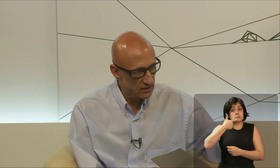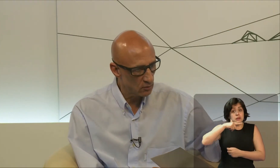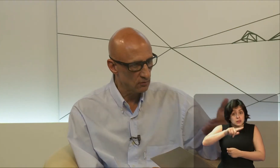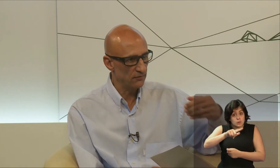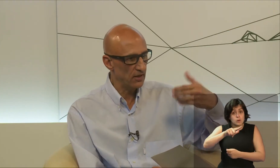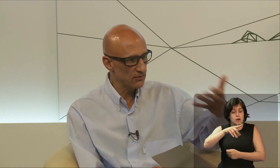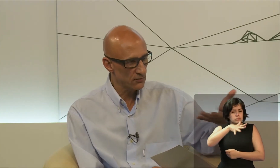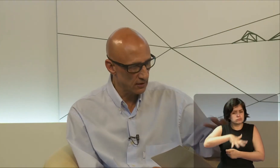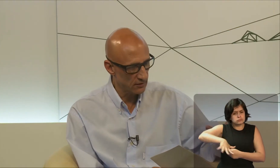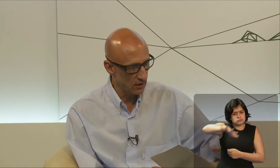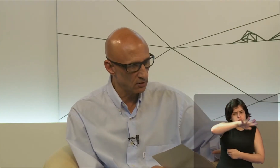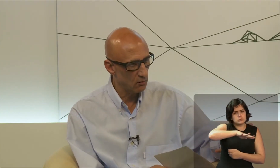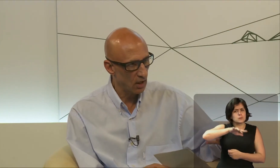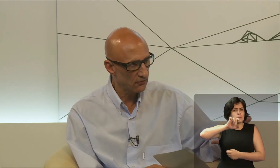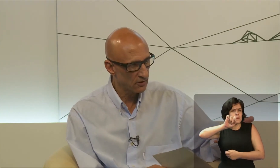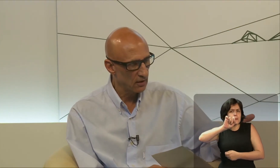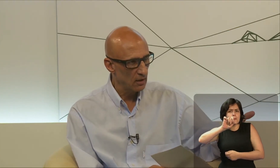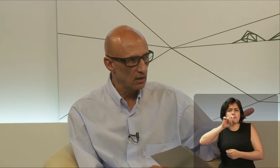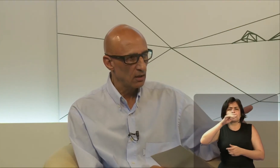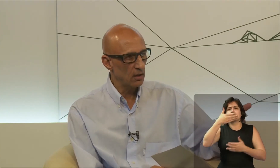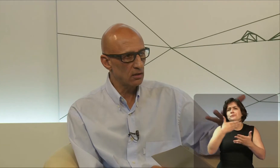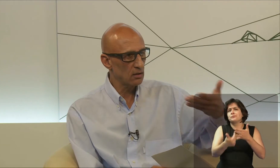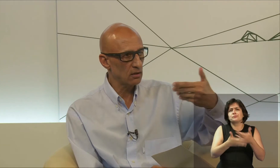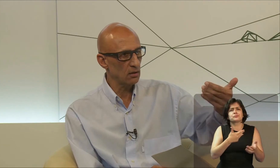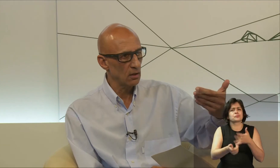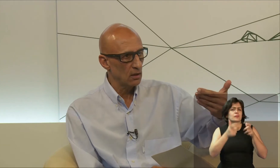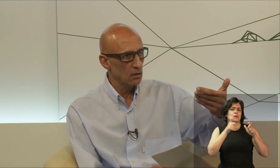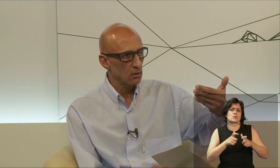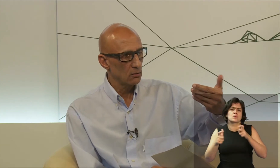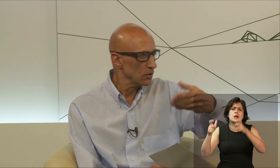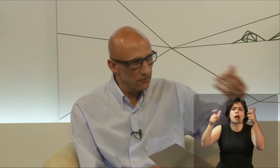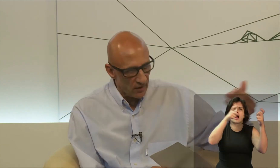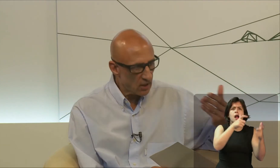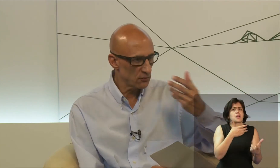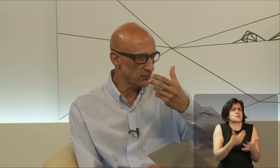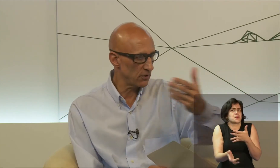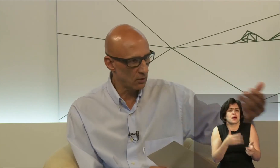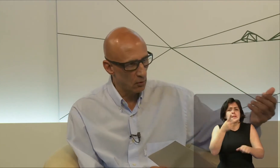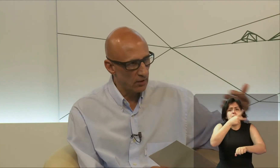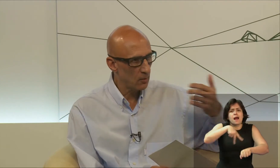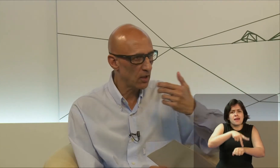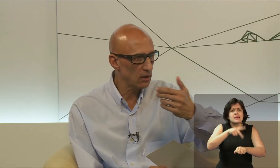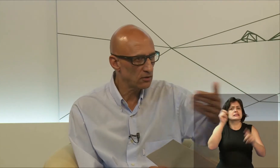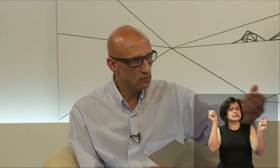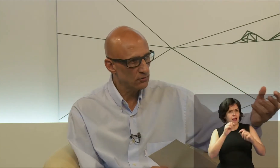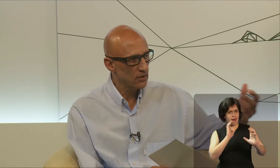conversação dentro da linguagem em que o universo, ou seja, qualquer país